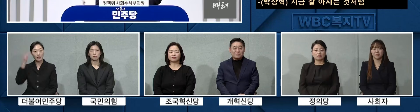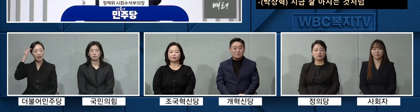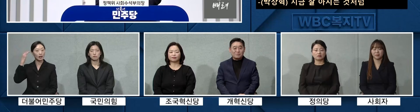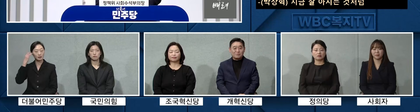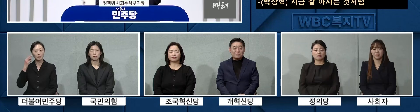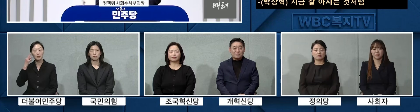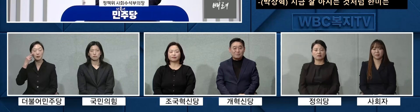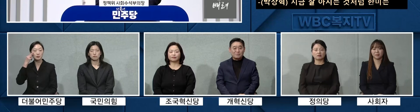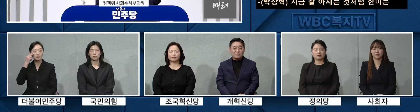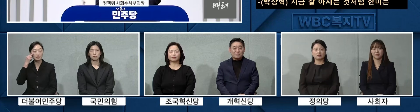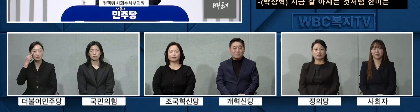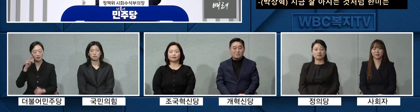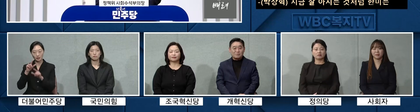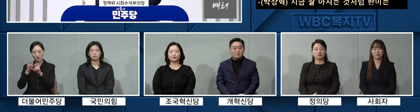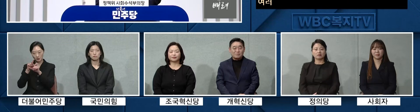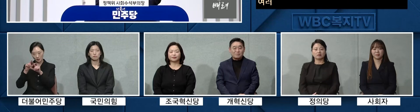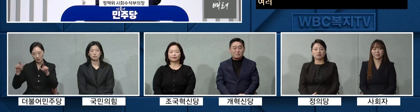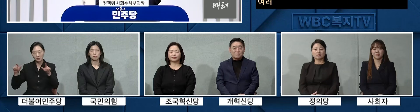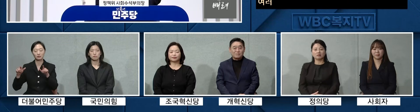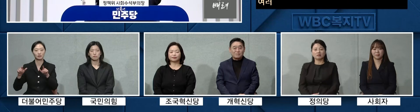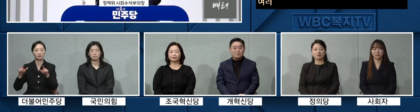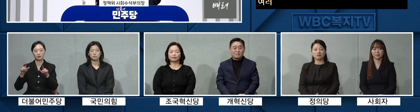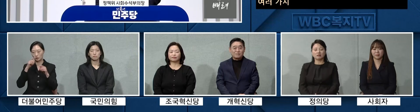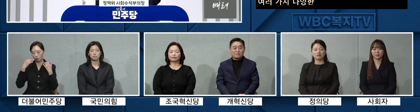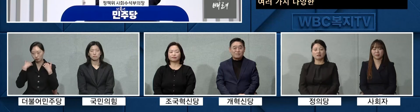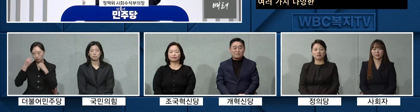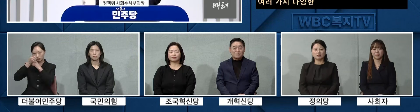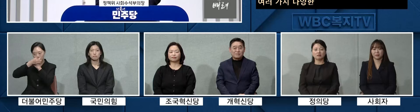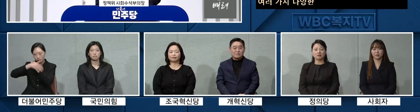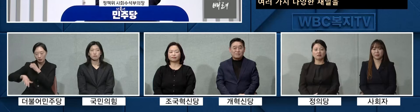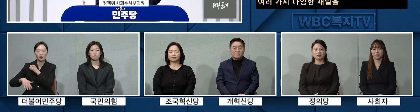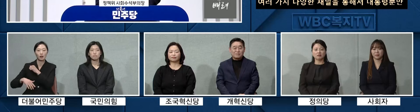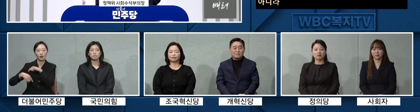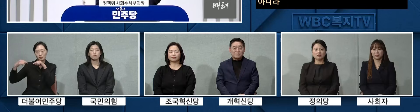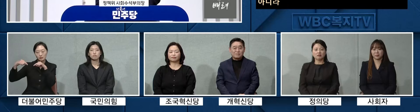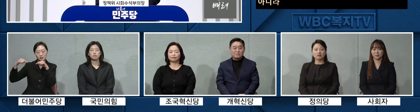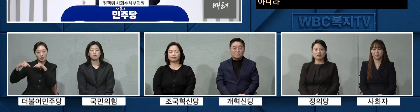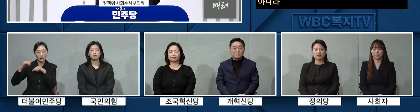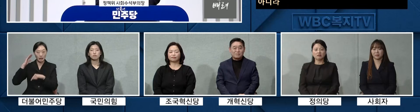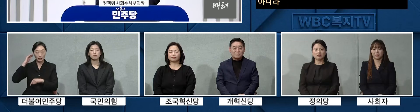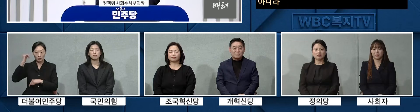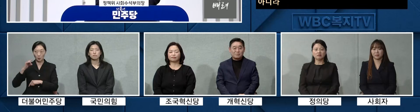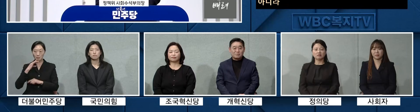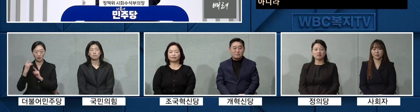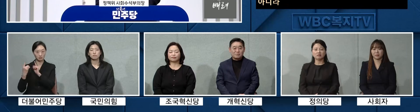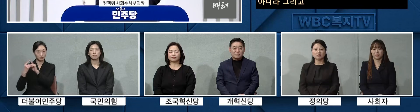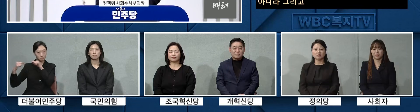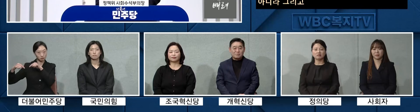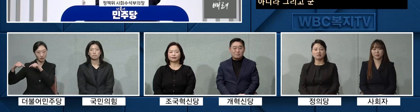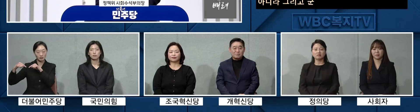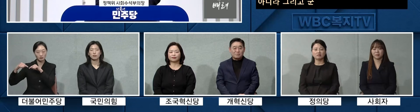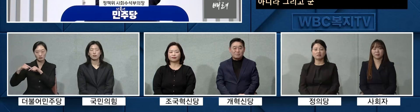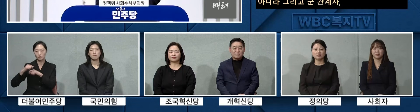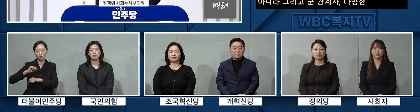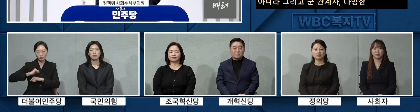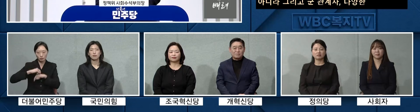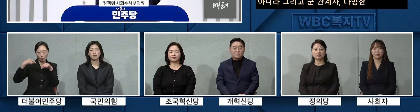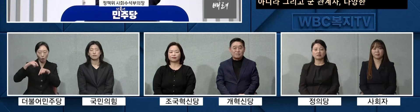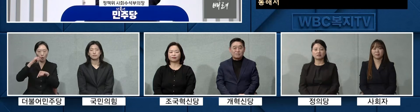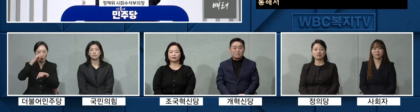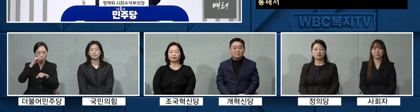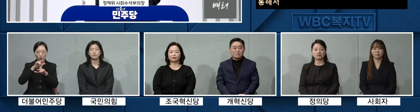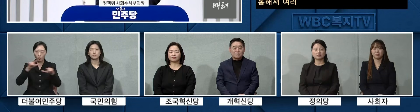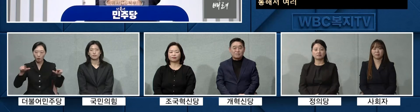한미는 여러 가지 다양한 채널을 통해서 대통령뿐만 아니라 그리고 군 관계자들 다양한 채널을 통해서 여러 가지 문제에